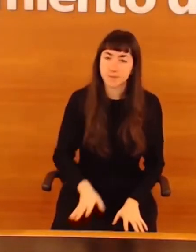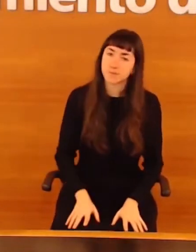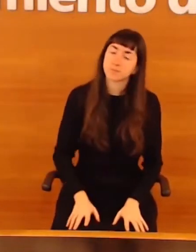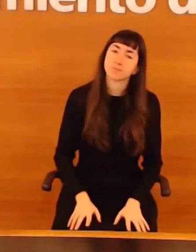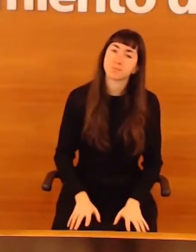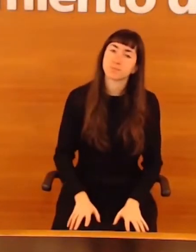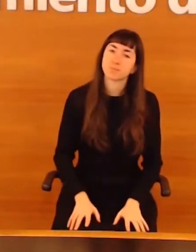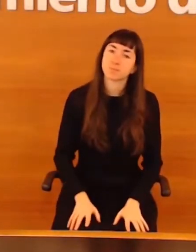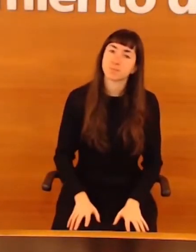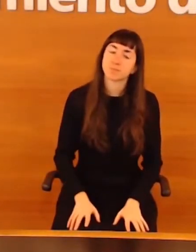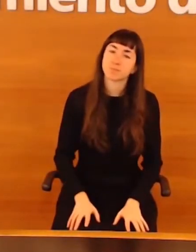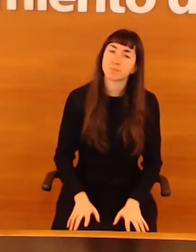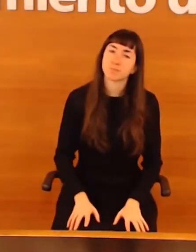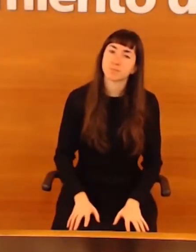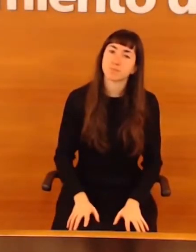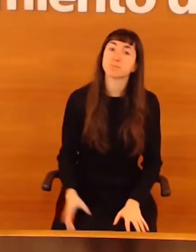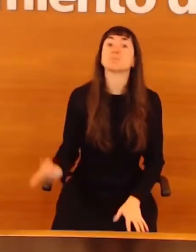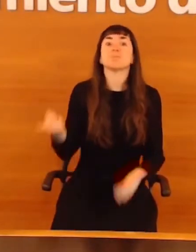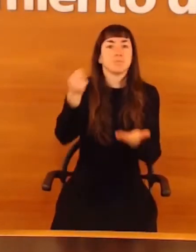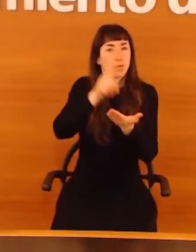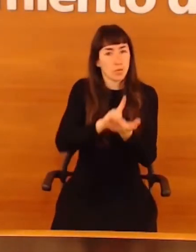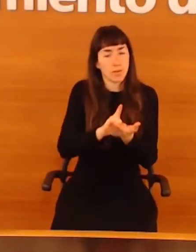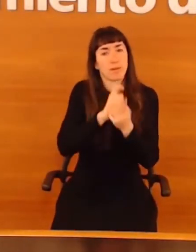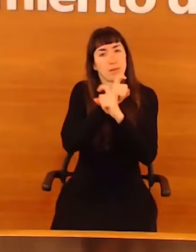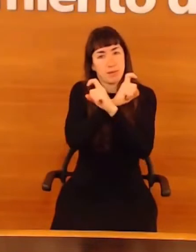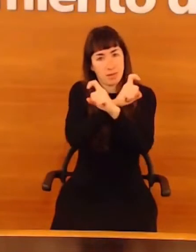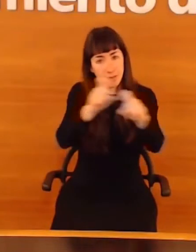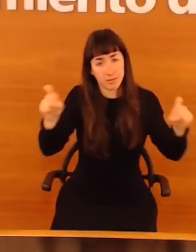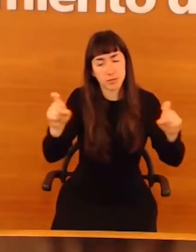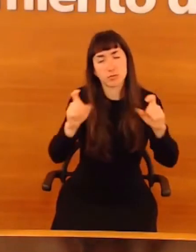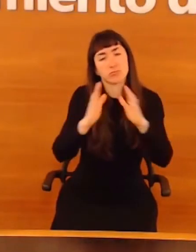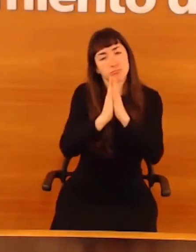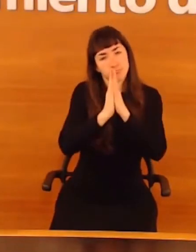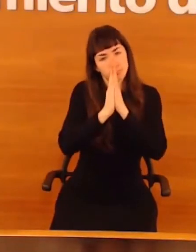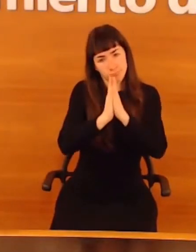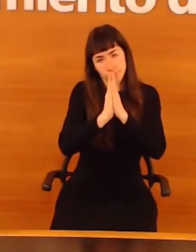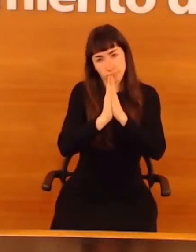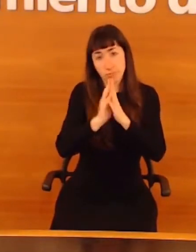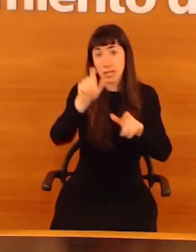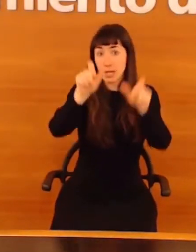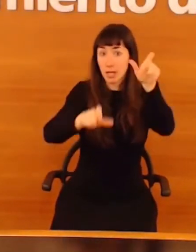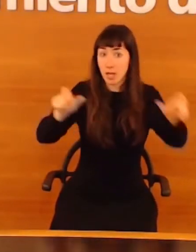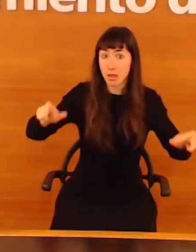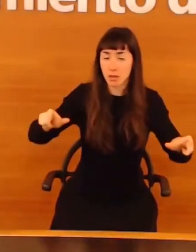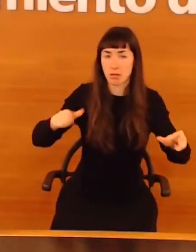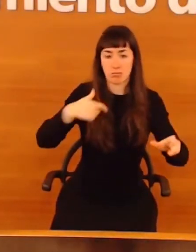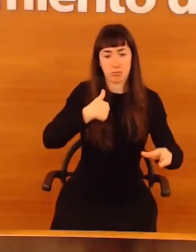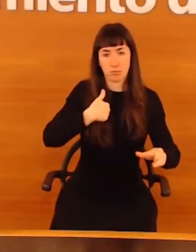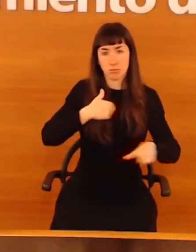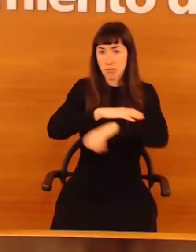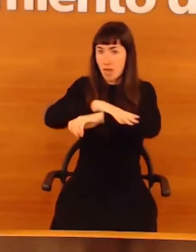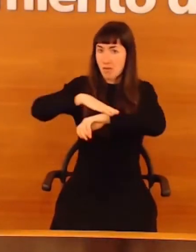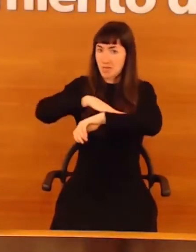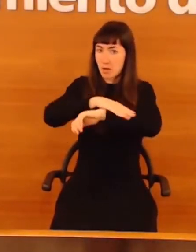Tengo que reiterar una vez más la necesidad de que toda la ciudadanía haga caso de los mensajes de las